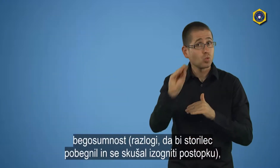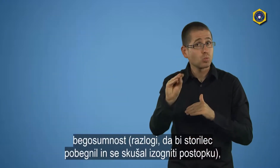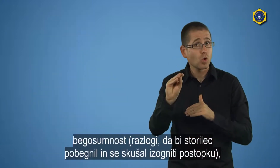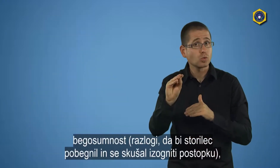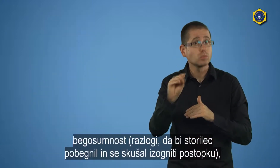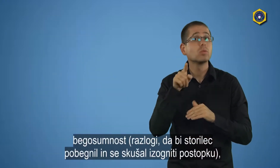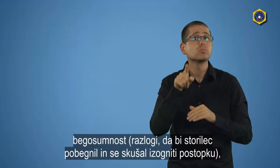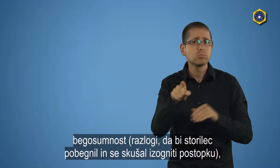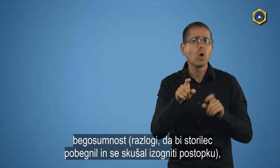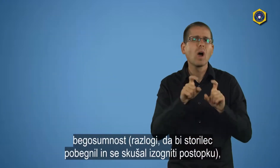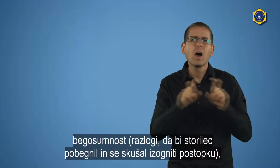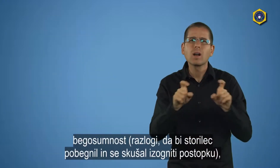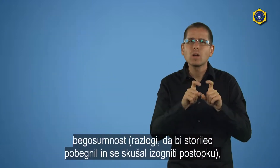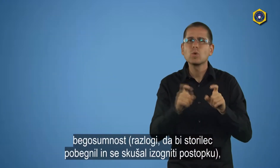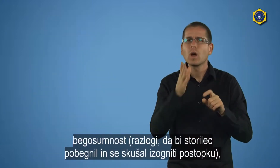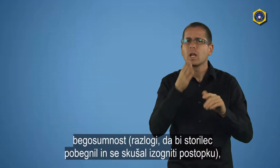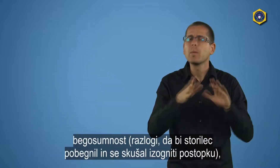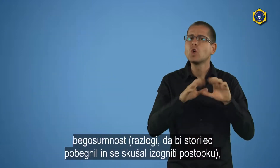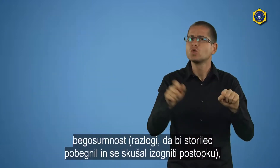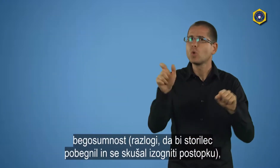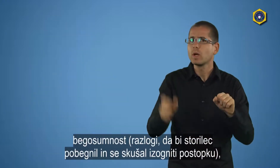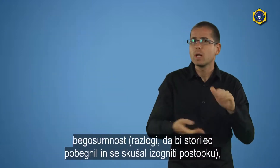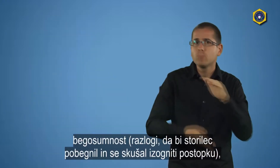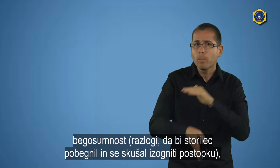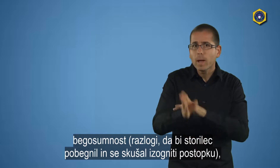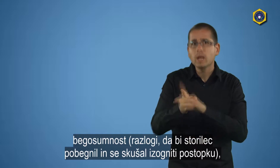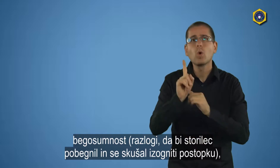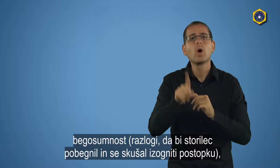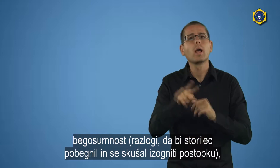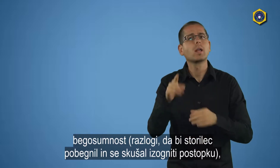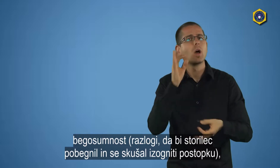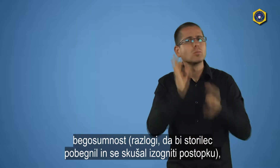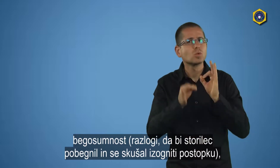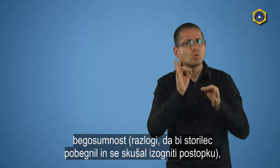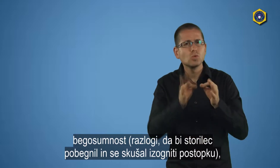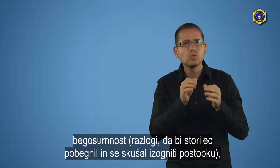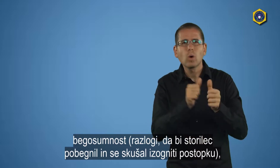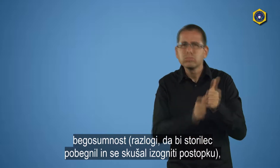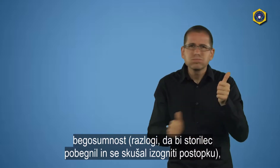Begosumnost, razlogi, da bi storilec pobegnil in se skušal izogniti postopku.